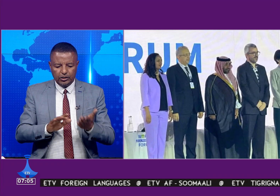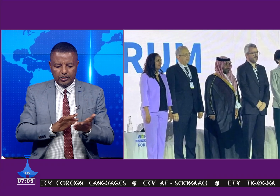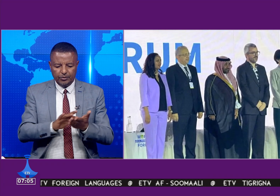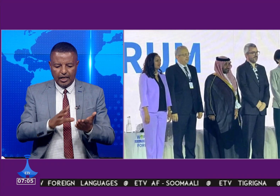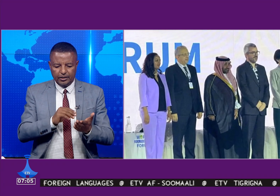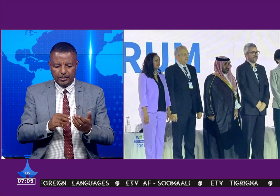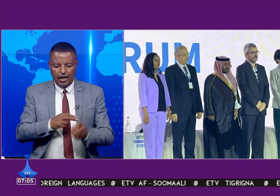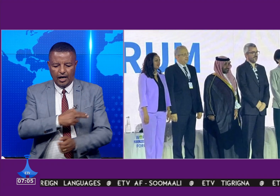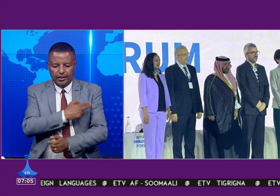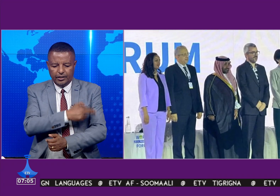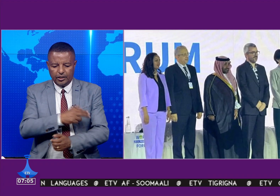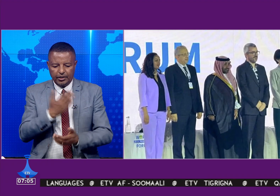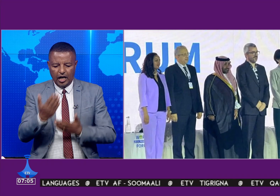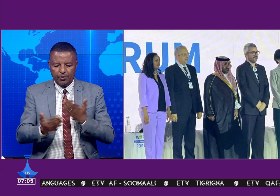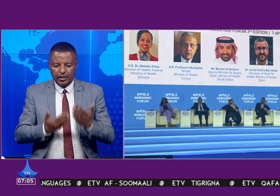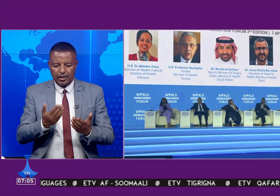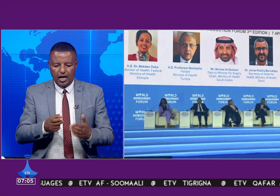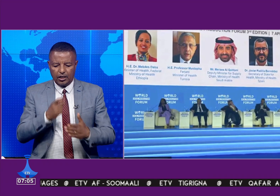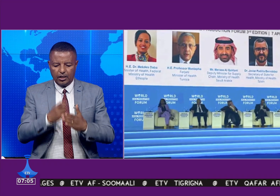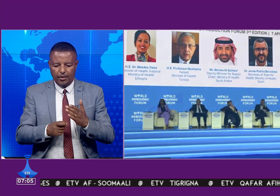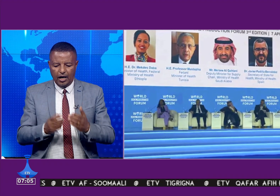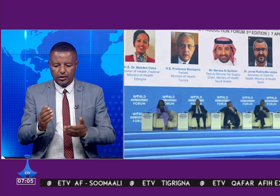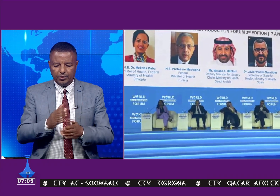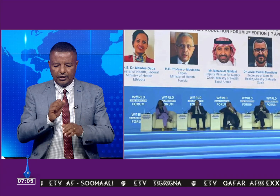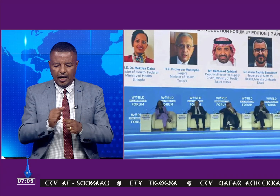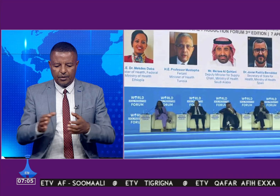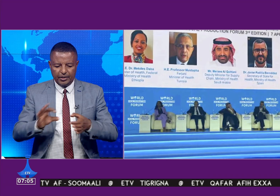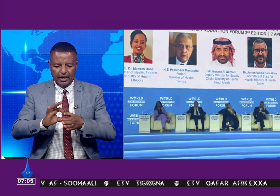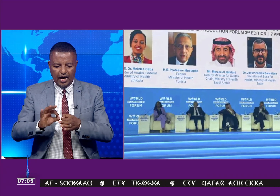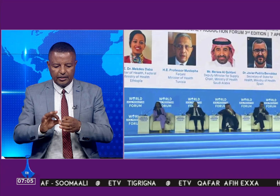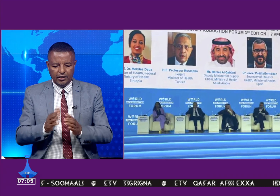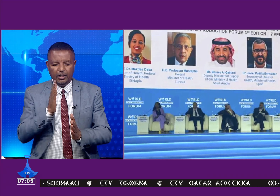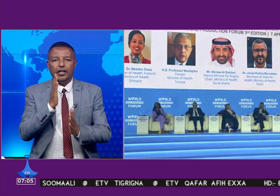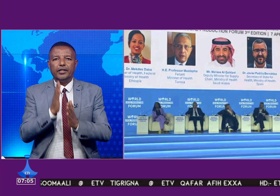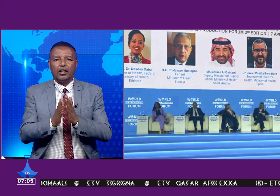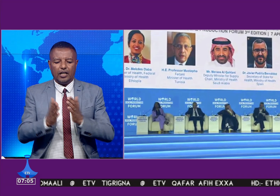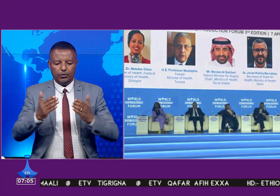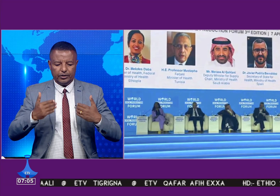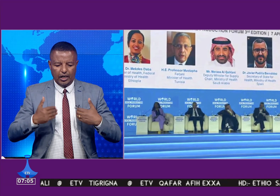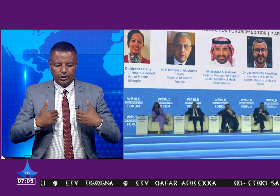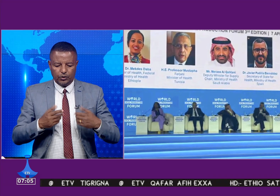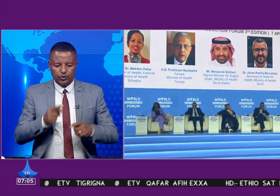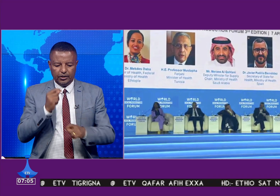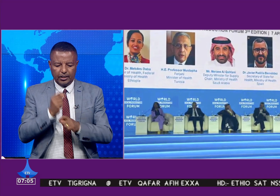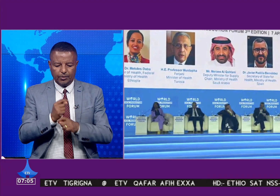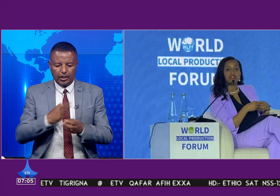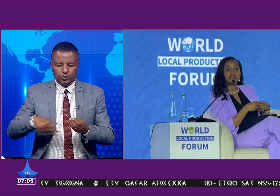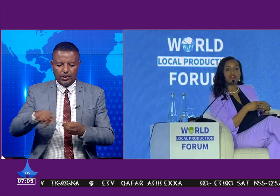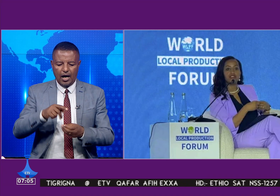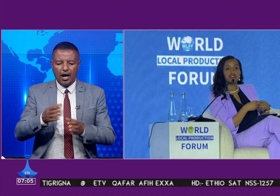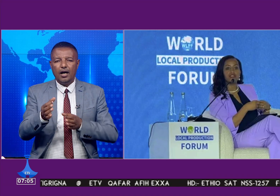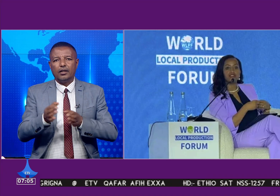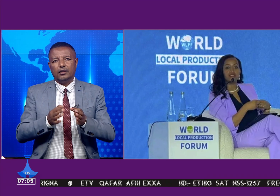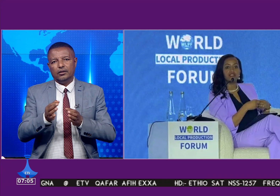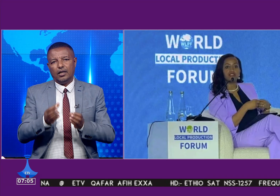ከሀገር ውስጥ የመድኃኒትና የሕክምና መገልገያ ግብዓት ምርት ጋር በተያያዘ እያከናወነች ያለችውን ተግባራት